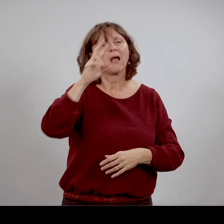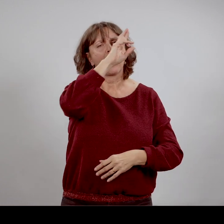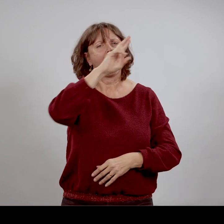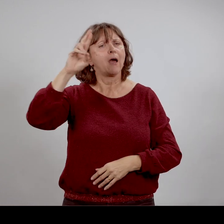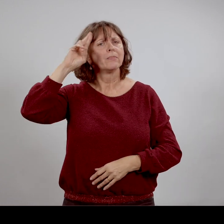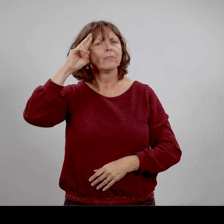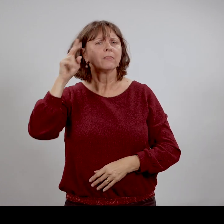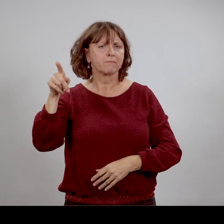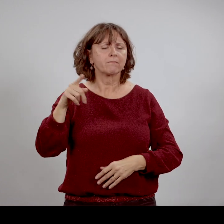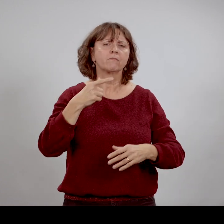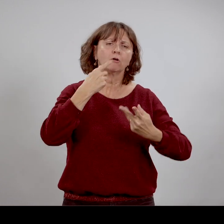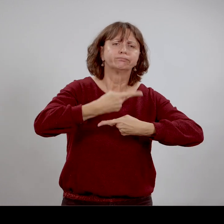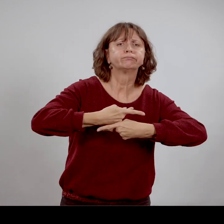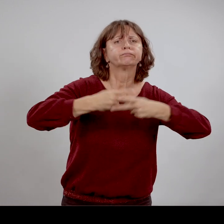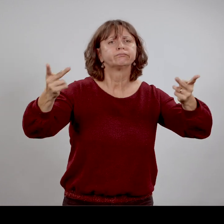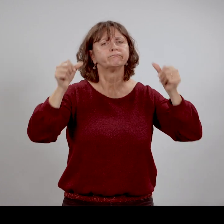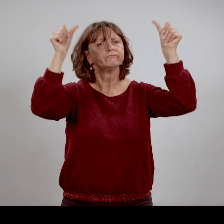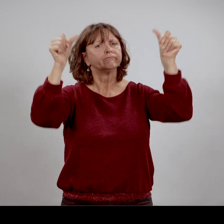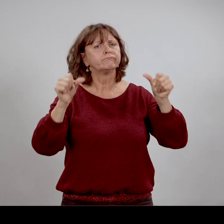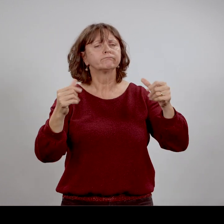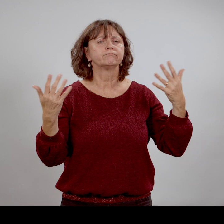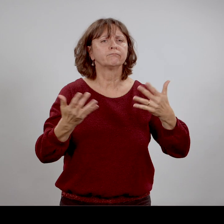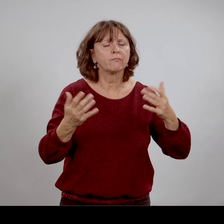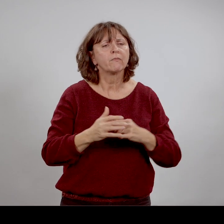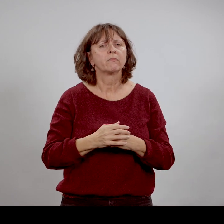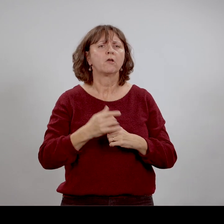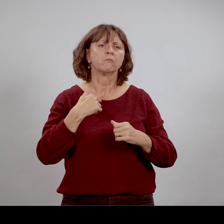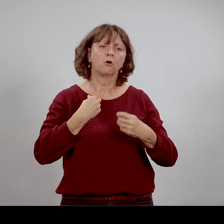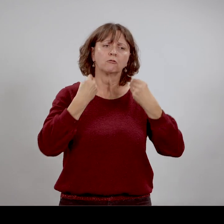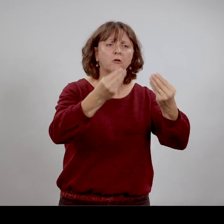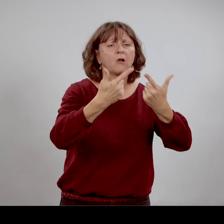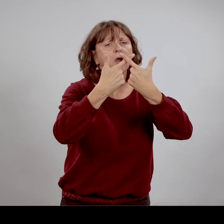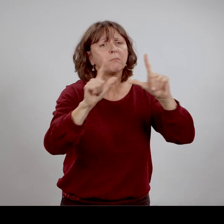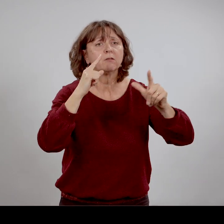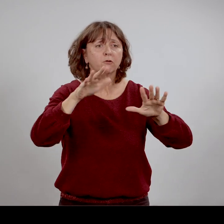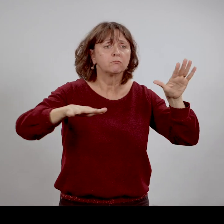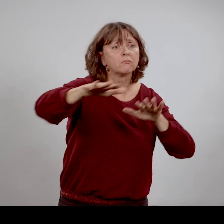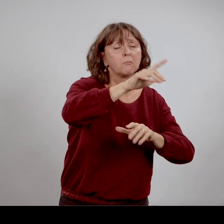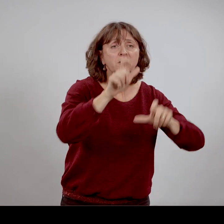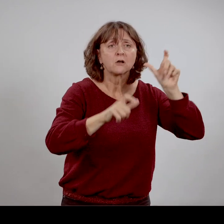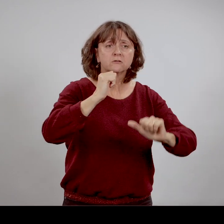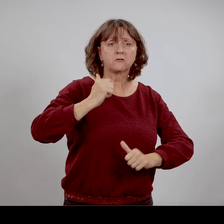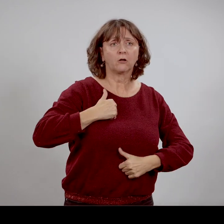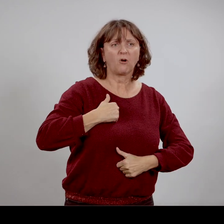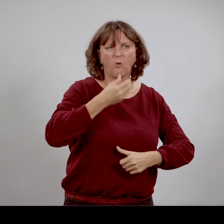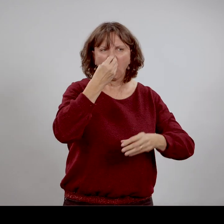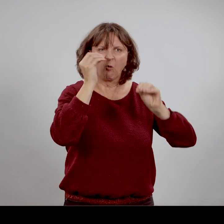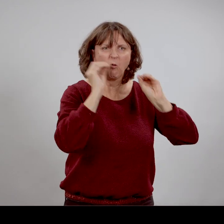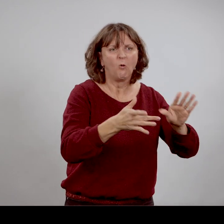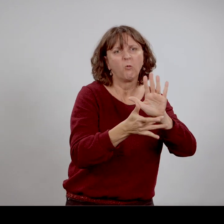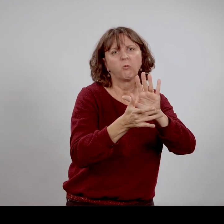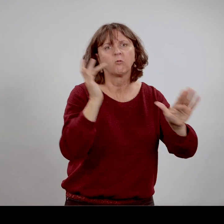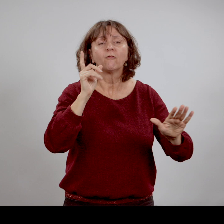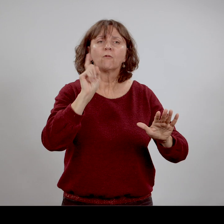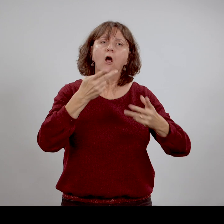une proclamation de la reine fut affichée. L'amnistie était accordée à tout déserteur qui